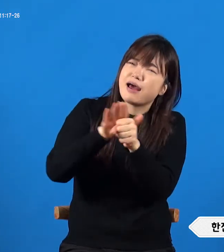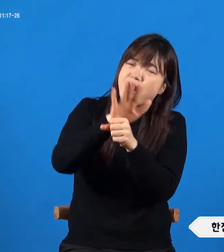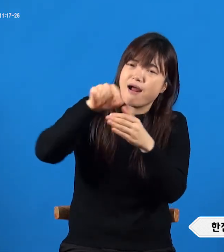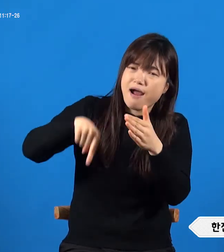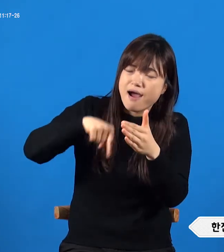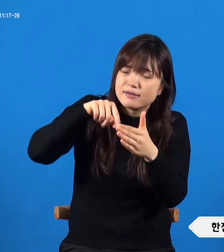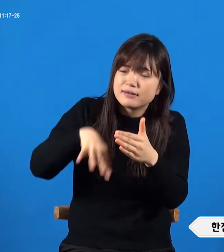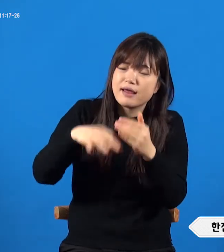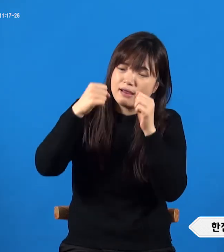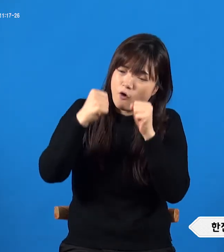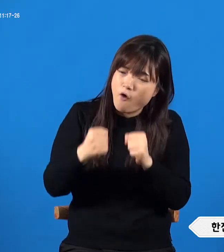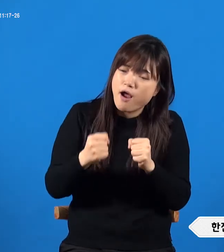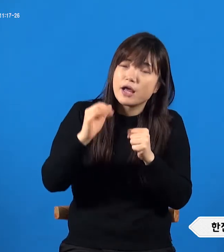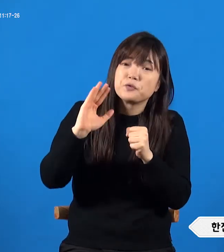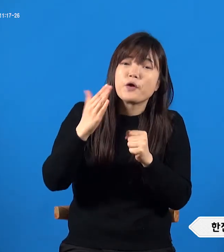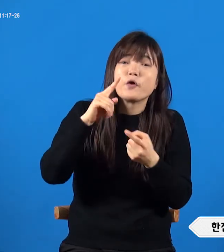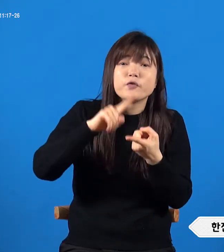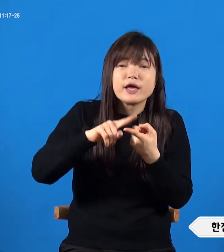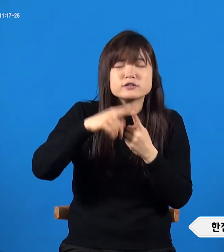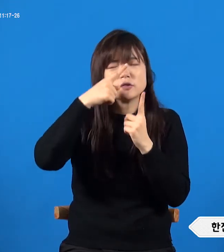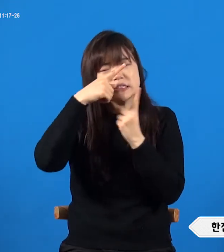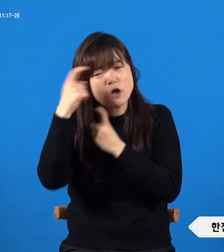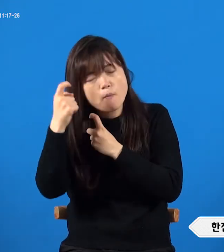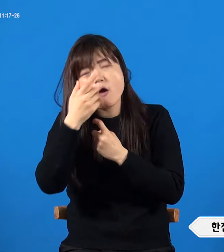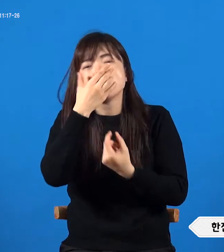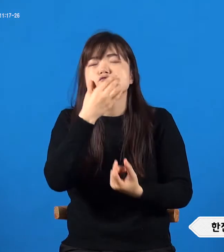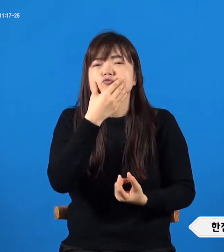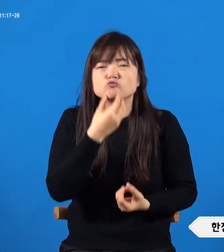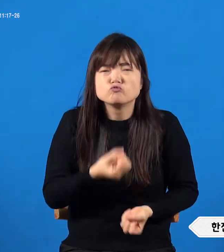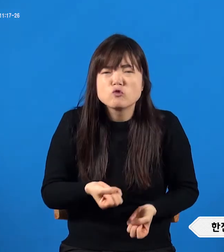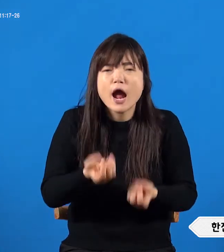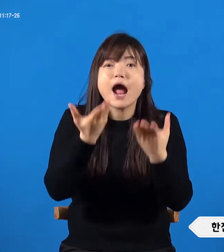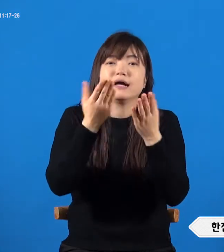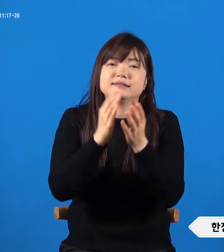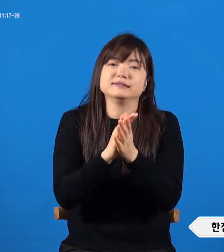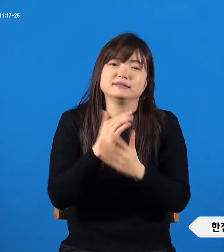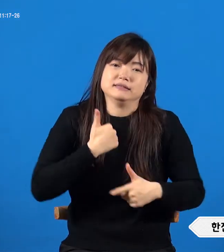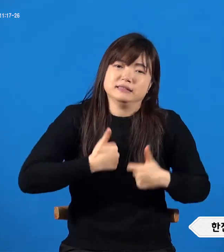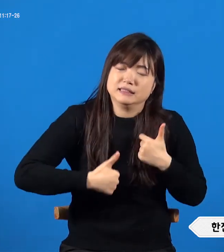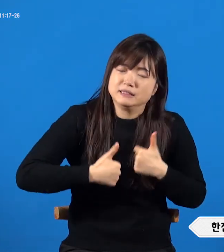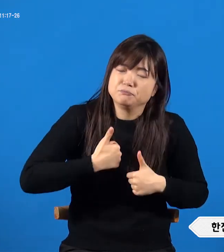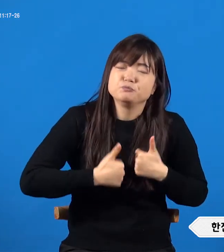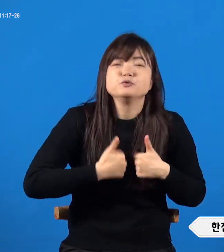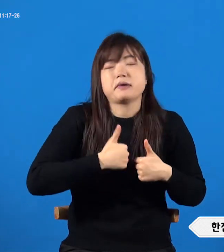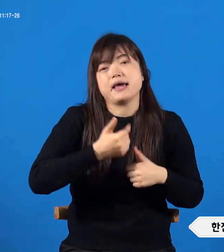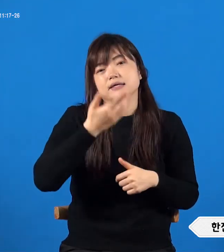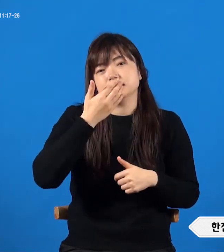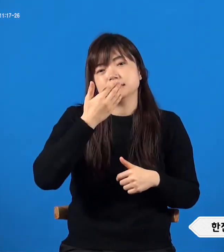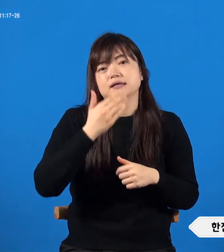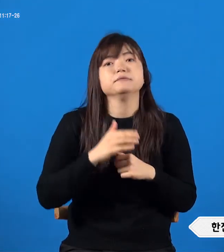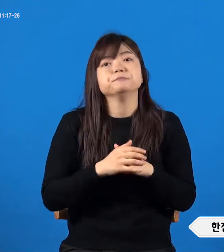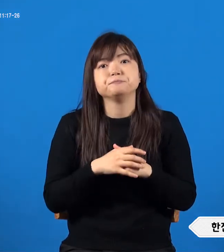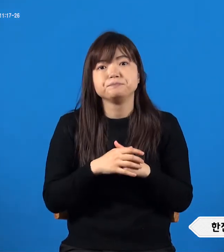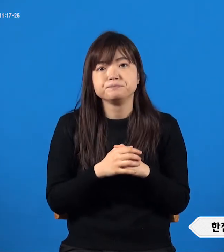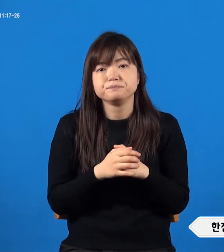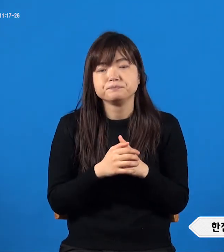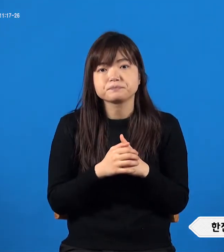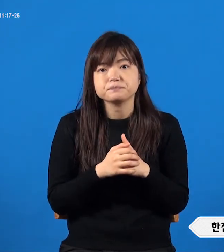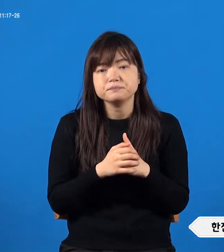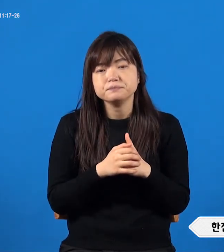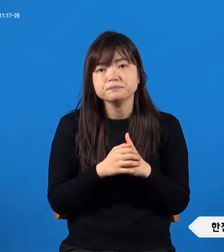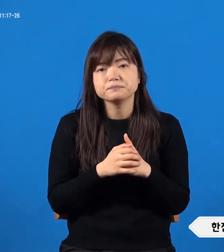안에서 살게 된 것을 기념하고 축하하는 그런 기쁨의 식사입니다.